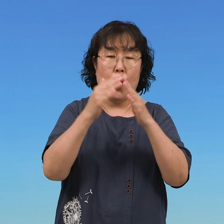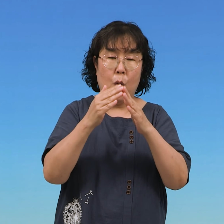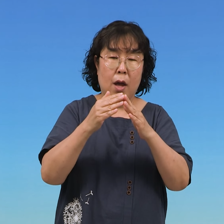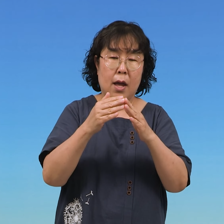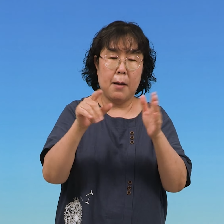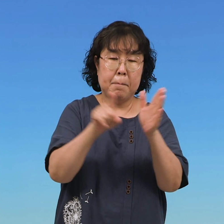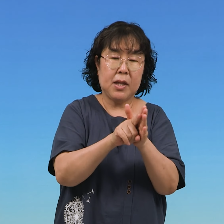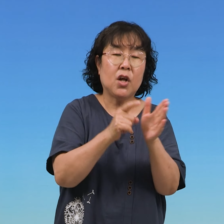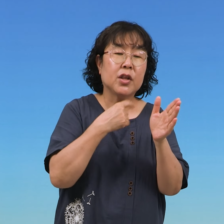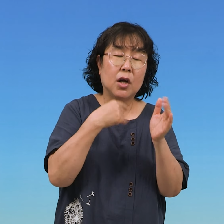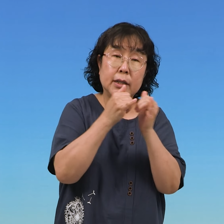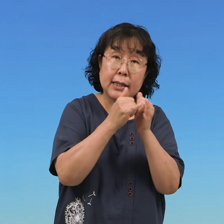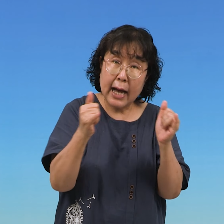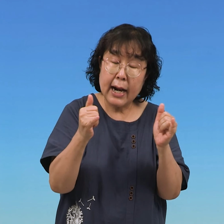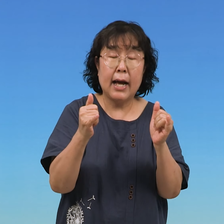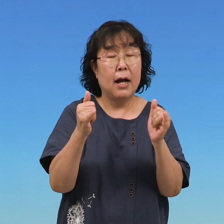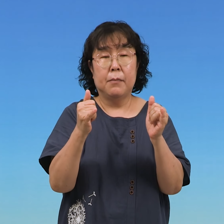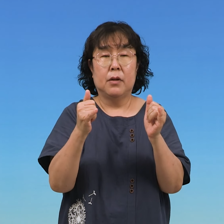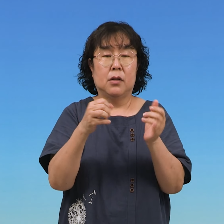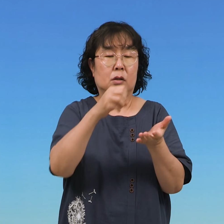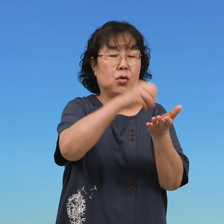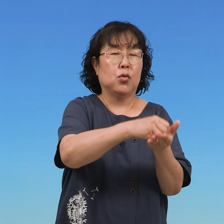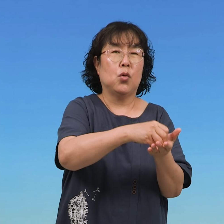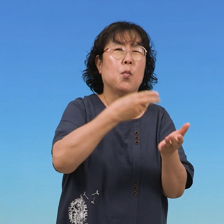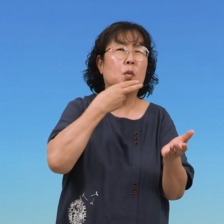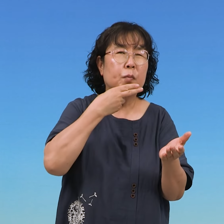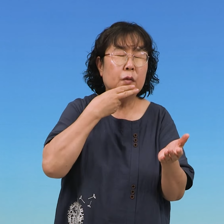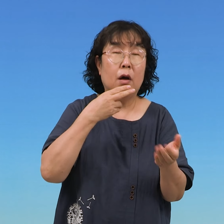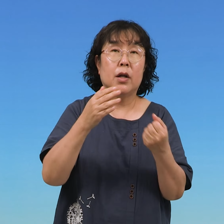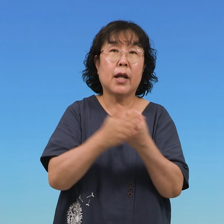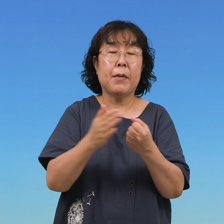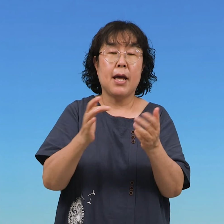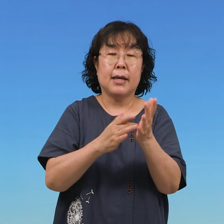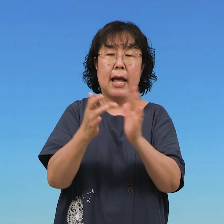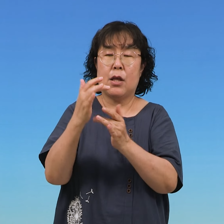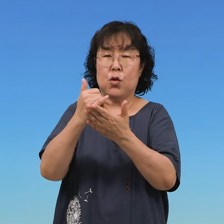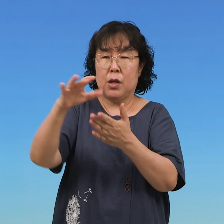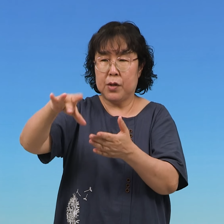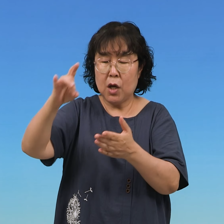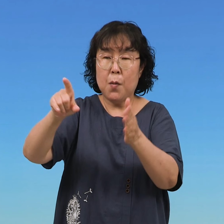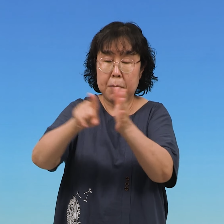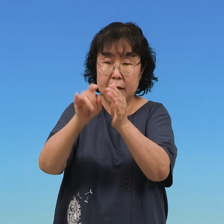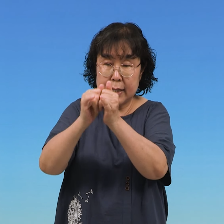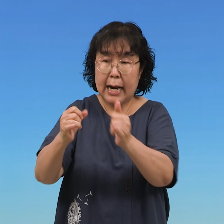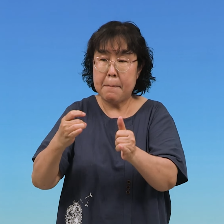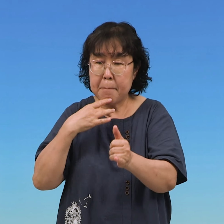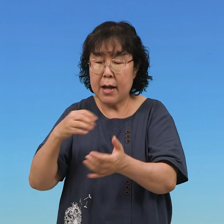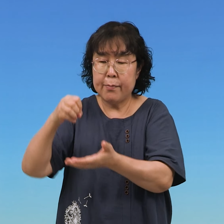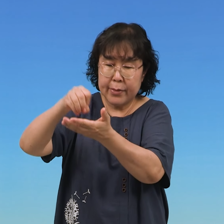않습니다. 그래서 다 이제 예수 처음 믿는 분들을 저희들이 전도해서 이제 등록을 받고 있는데요.